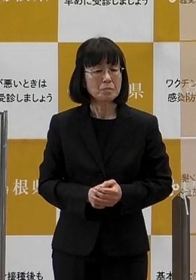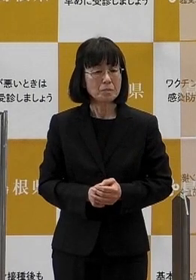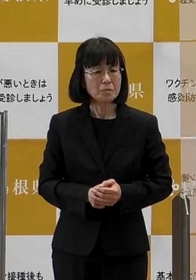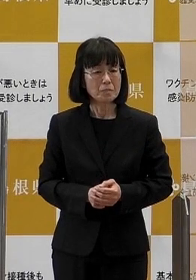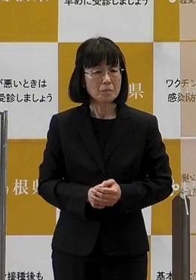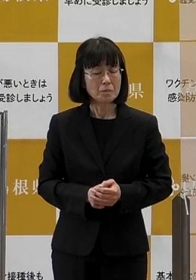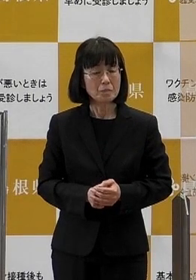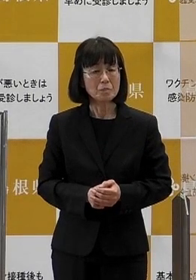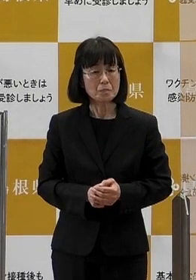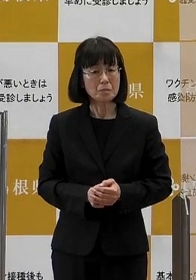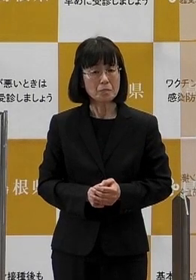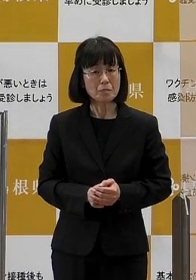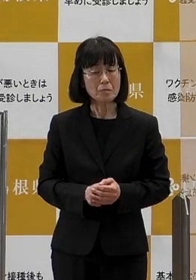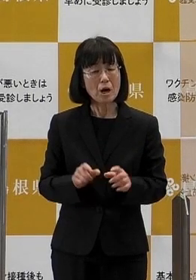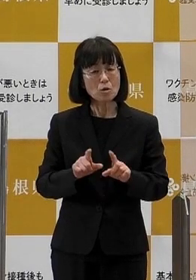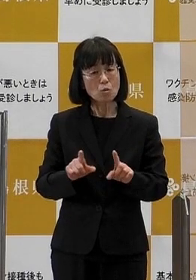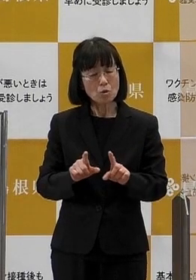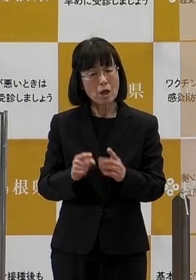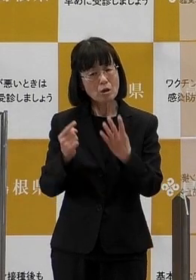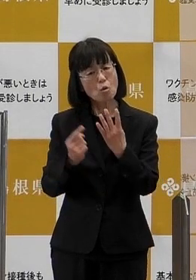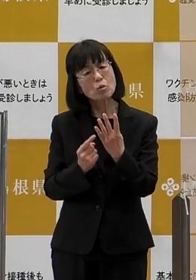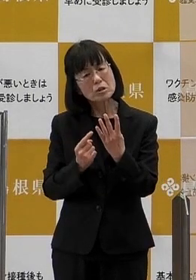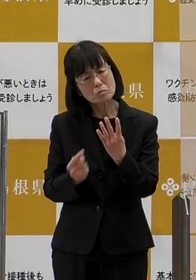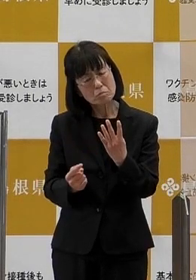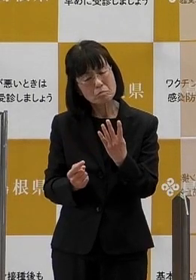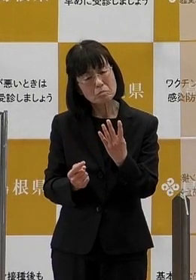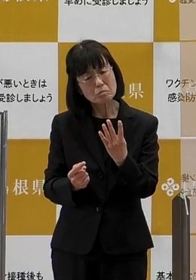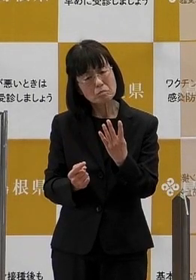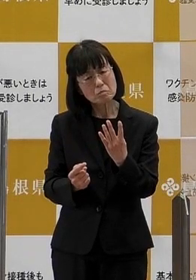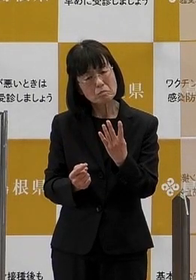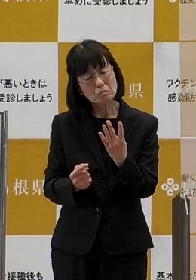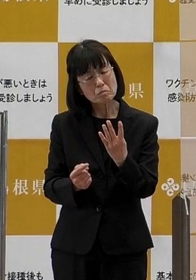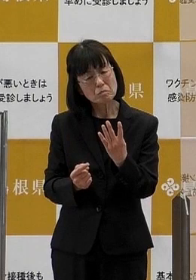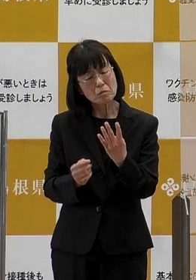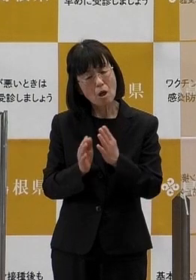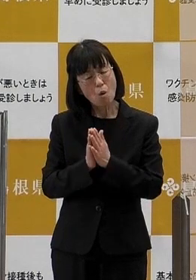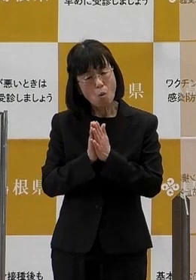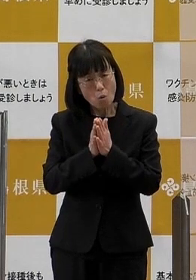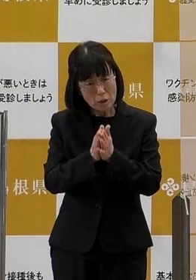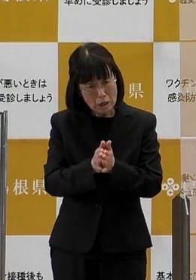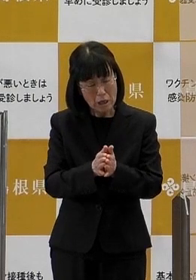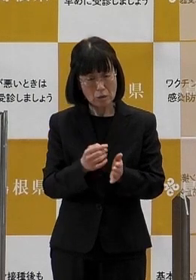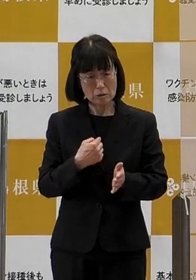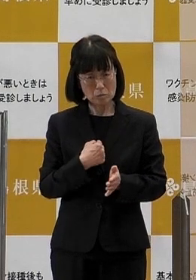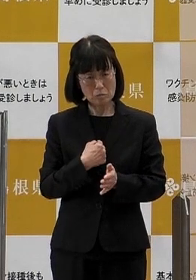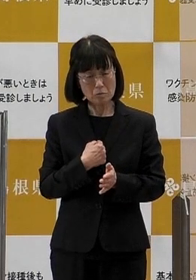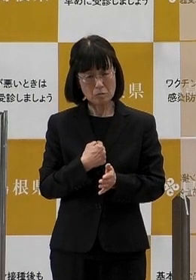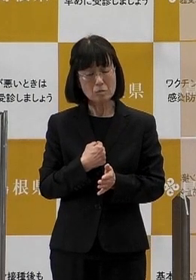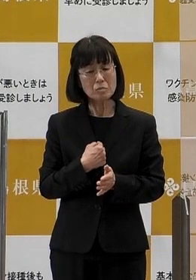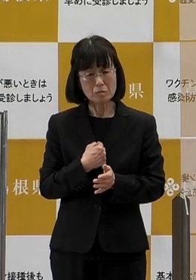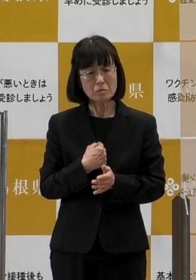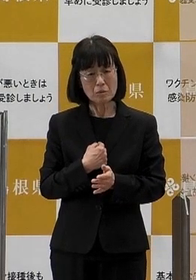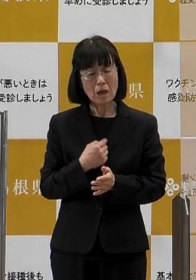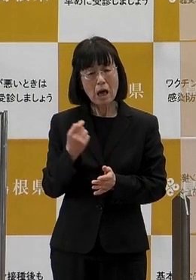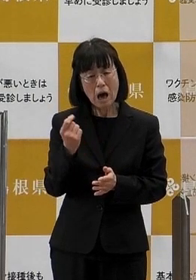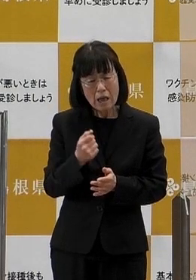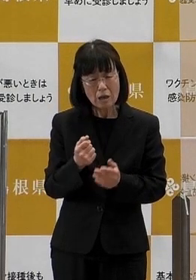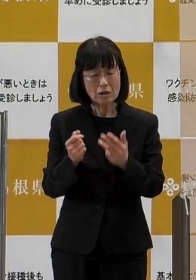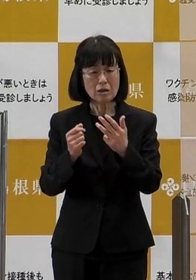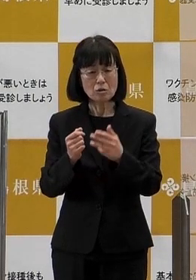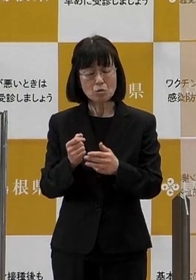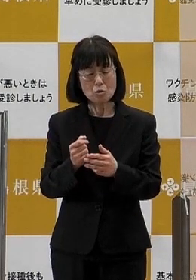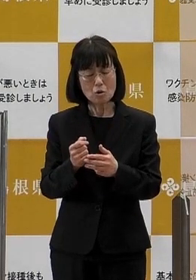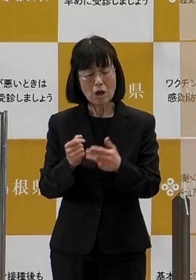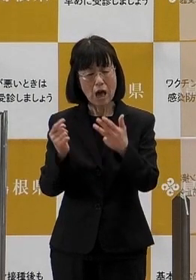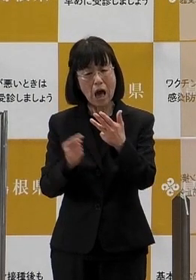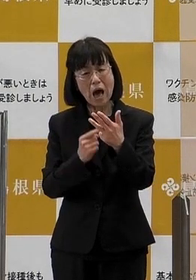それは当然4人ということをお願いしている立場ですから、まあ、早く8人とか10人できる